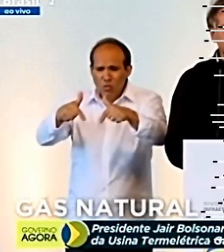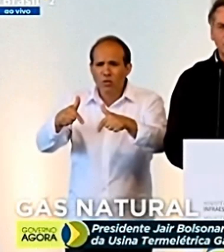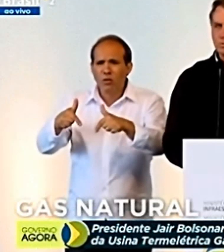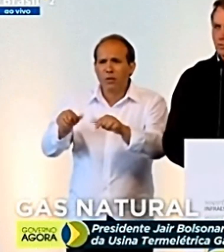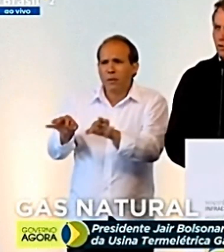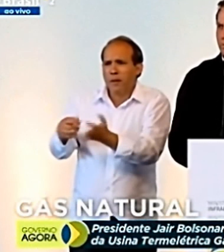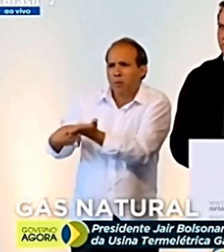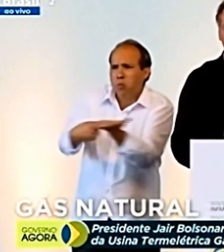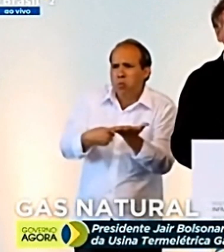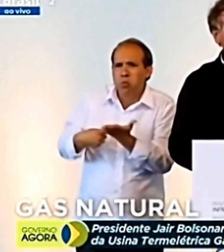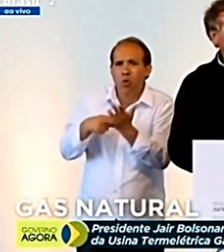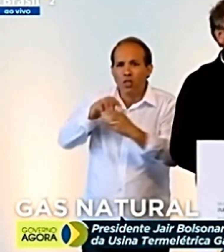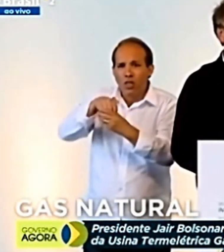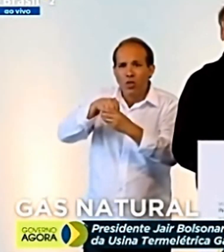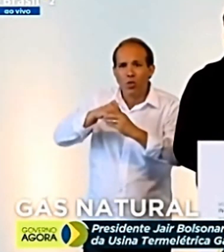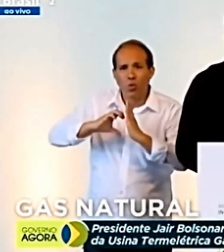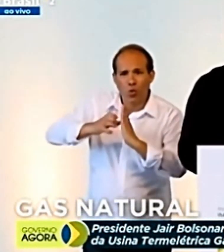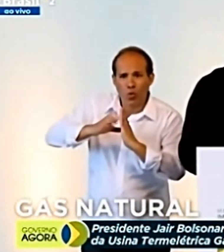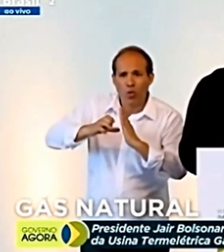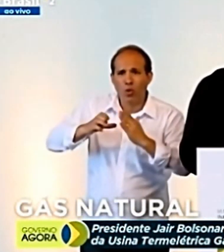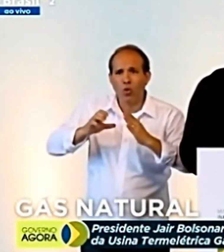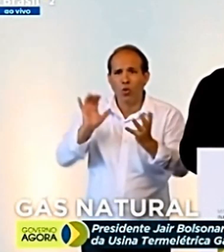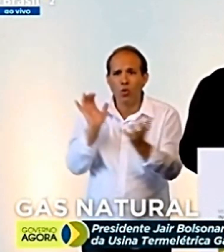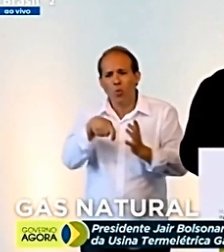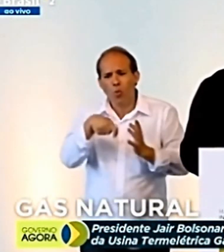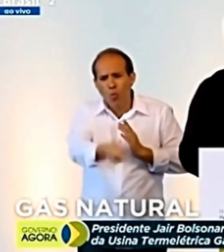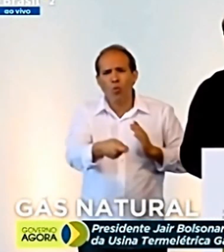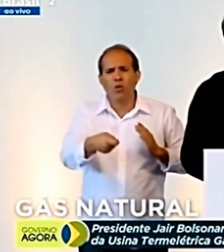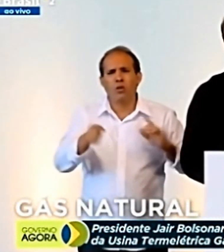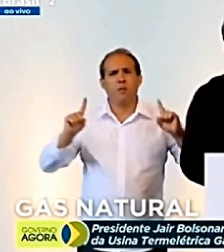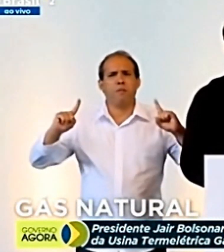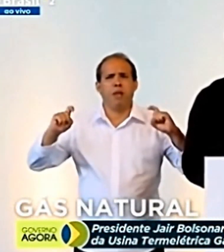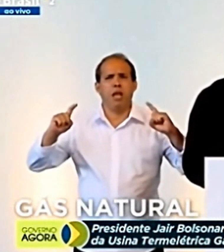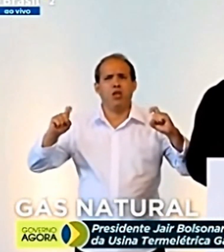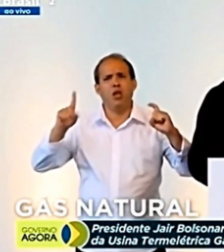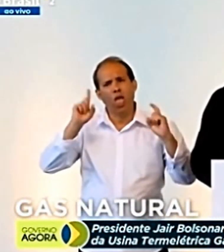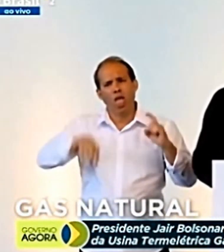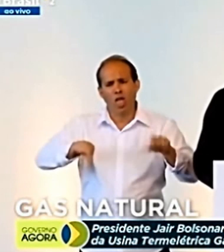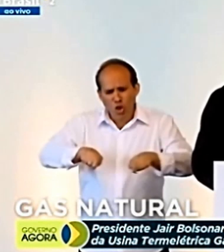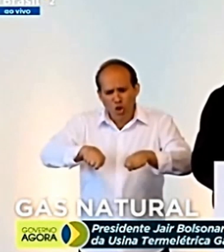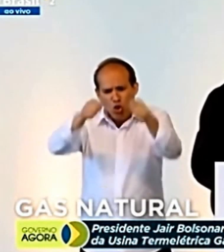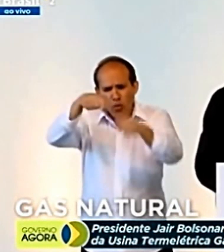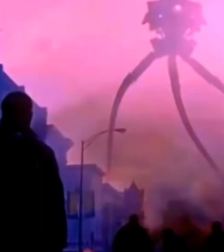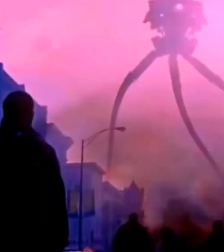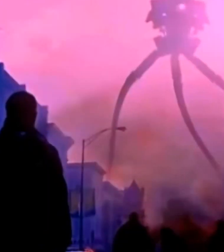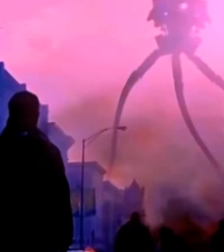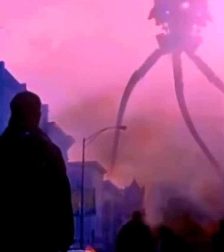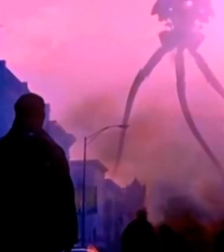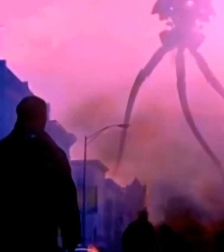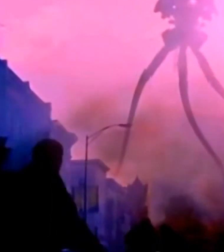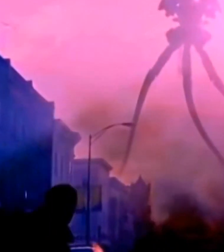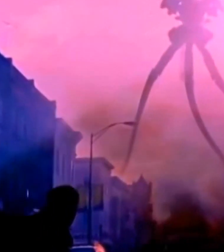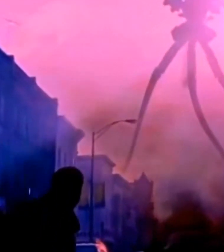R$45 bilhões, de um grupo ou de uma quadrilha que veio para destruir o nosso Brasil por um projeto de poder.